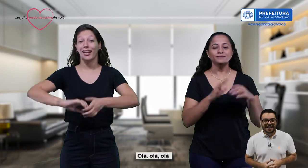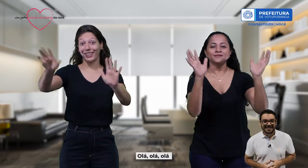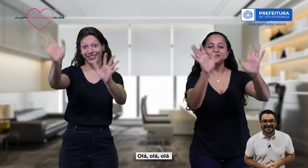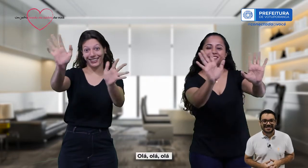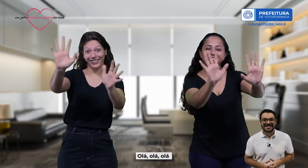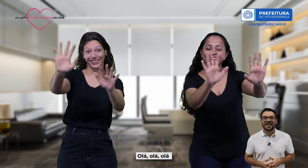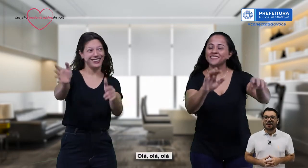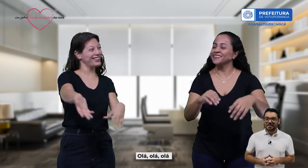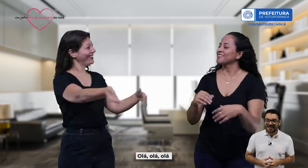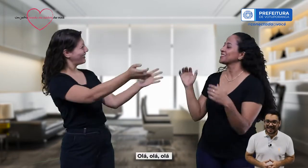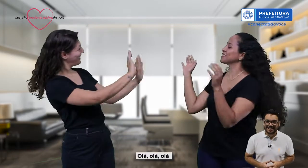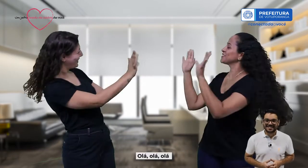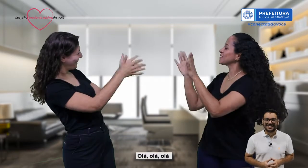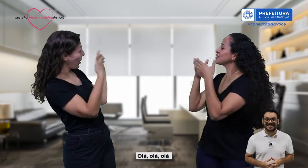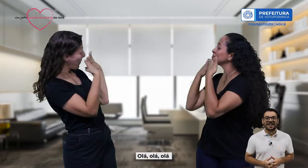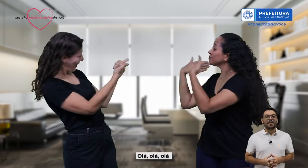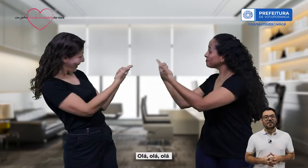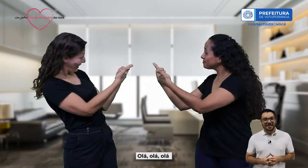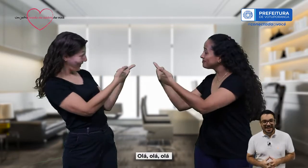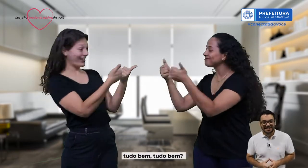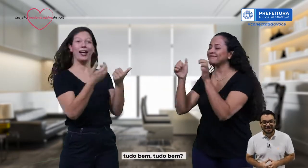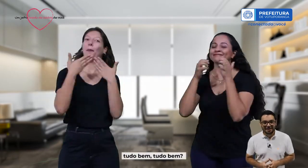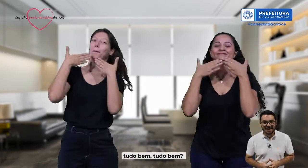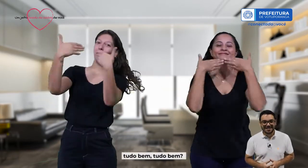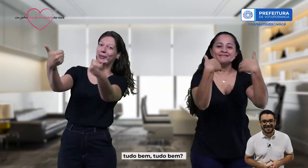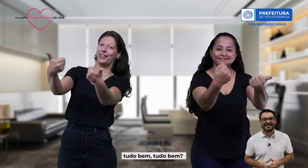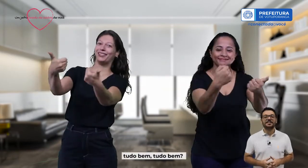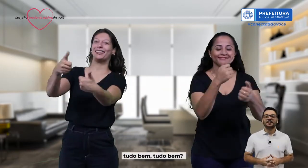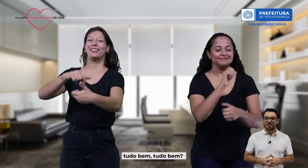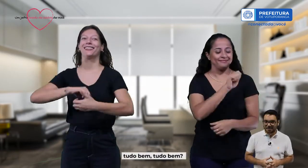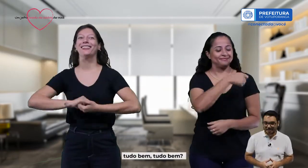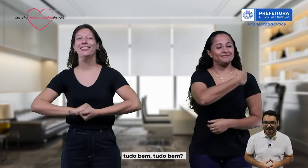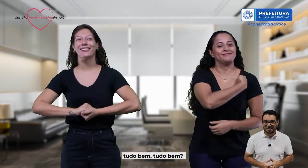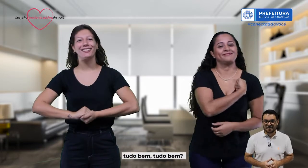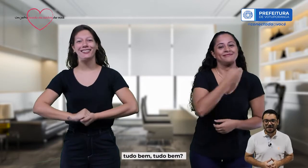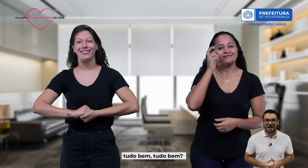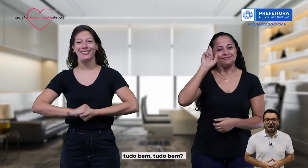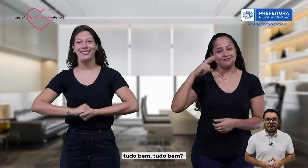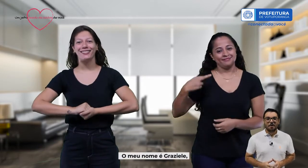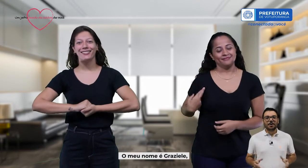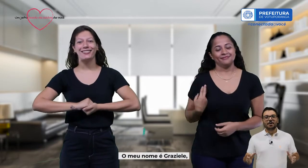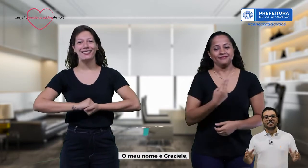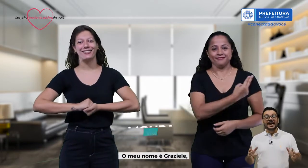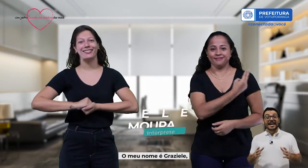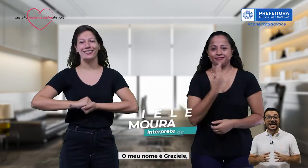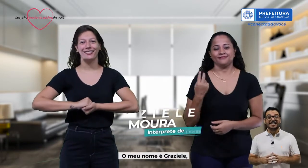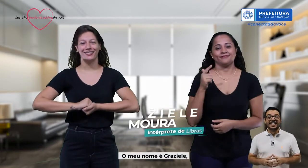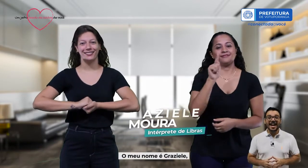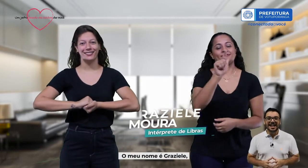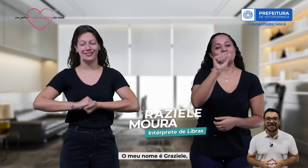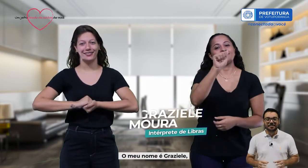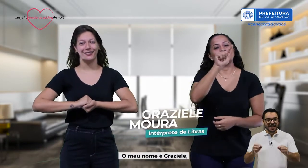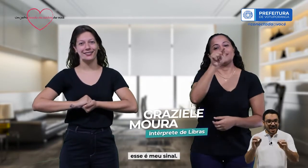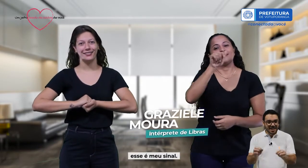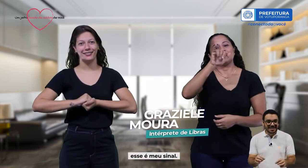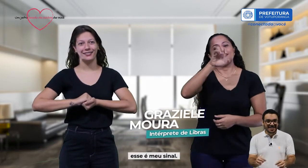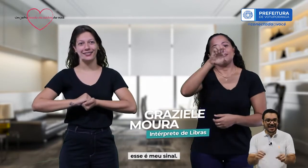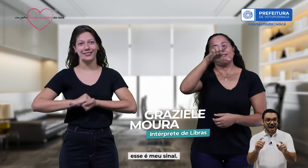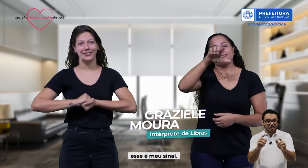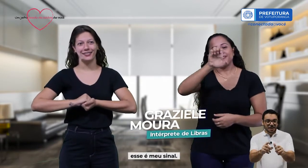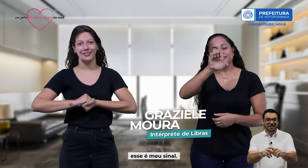Olá, olá, olá, tudo bem? Tudo bem? O meu nome é Graziele,